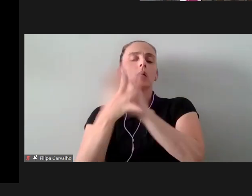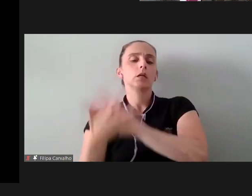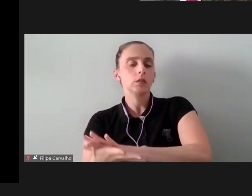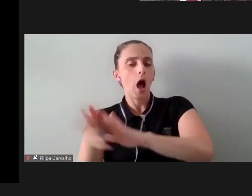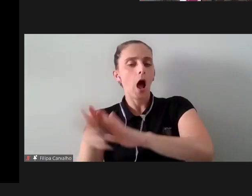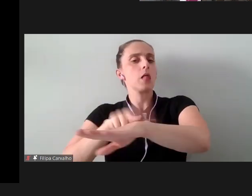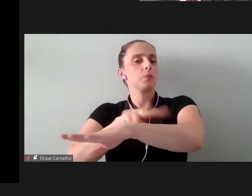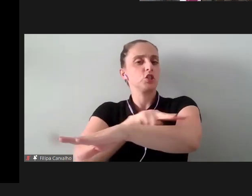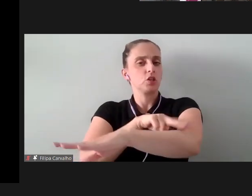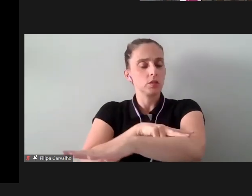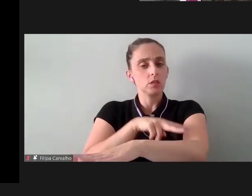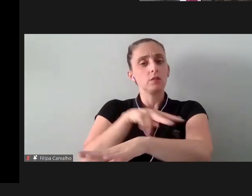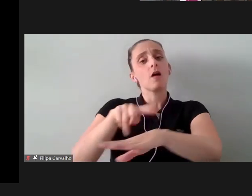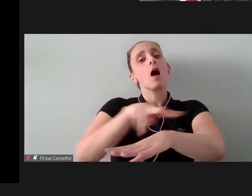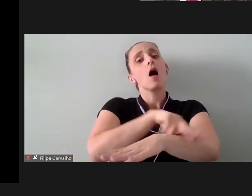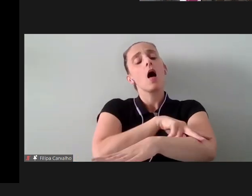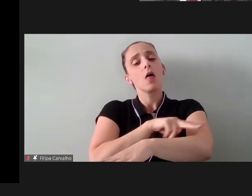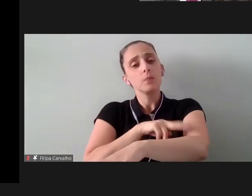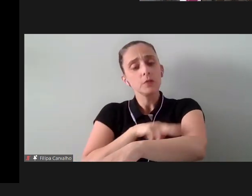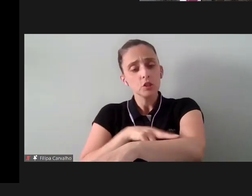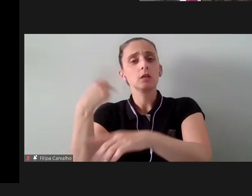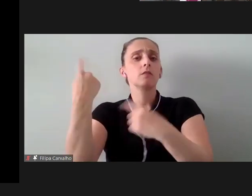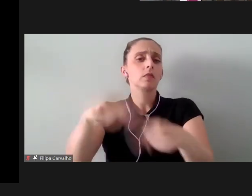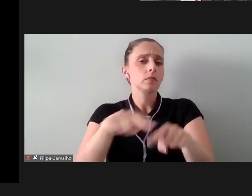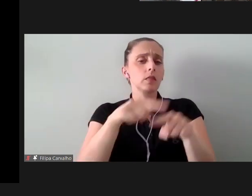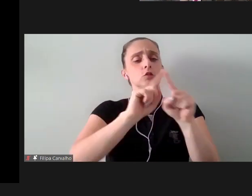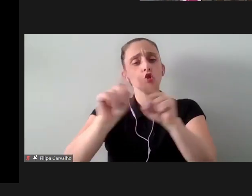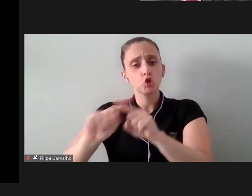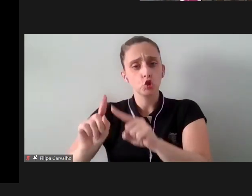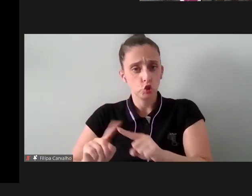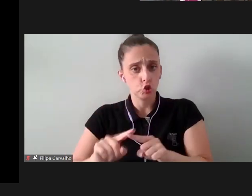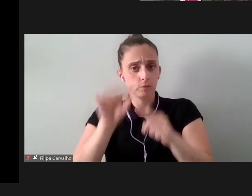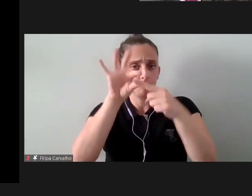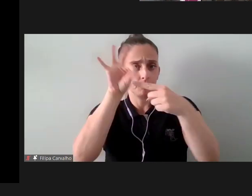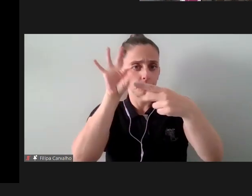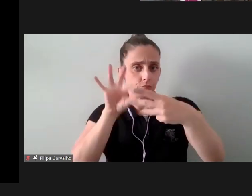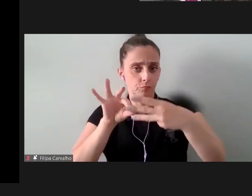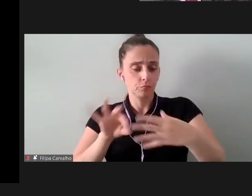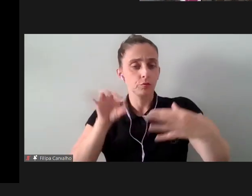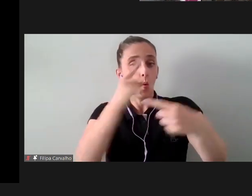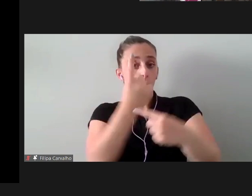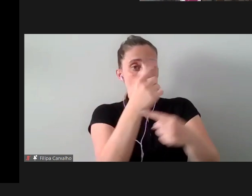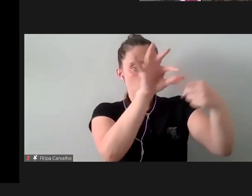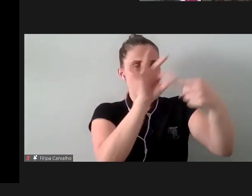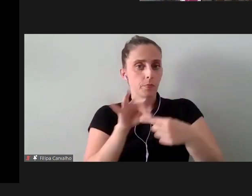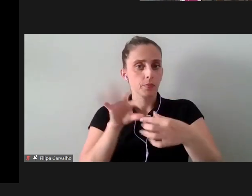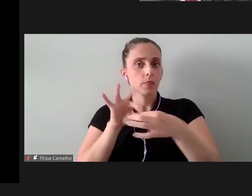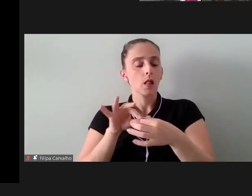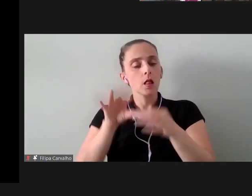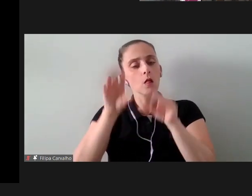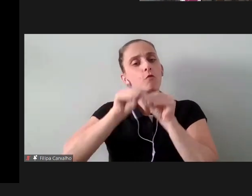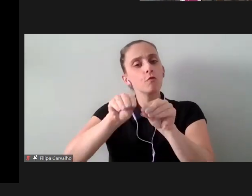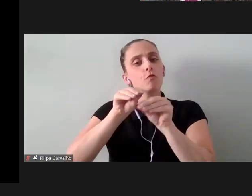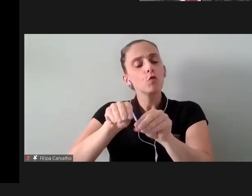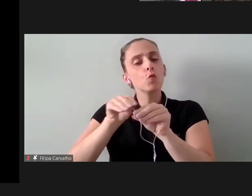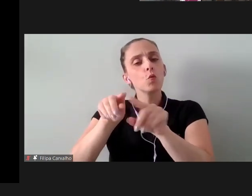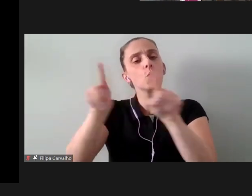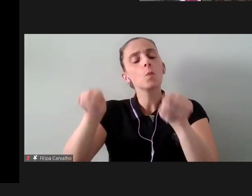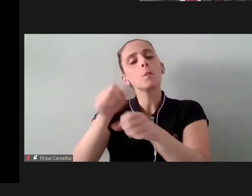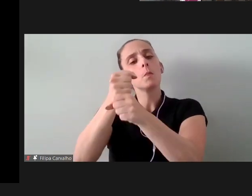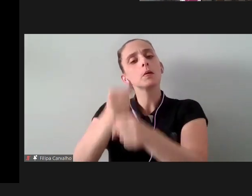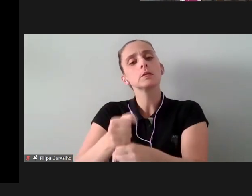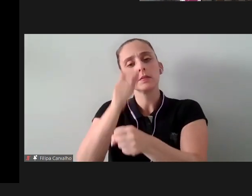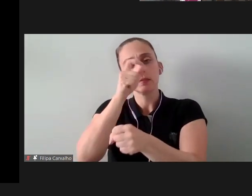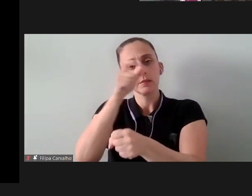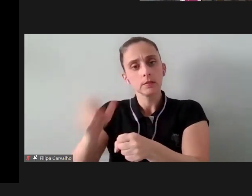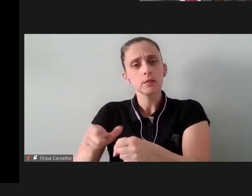administrativa. E na reforma administrativa nós encontramos vários domínios. Um dos domínios tem a ver com a formação de quadro. que queremos com isso dizer? Queremos dizer é que